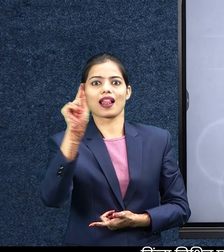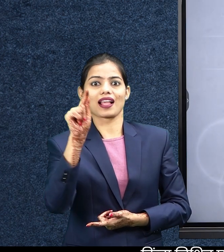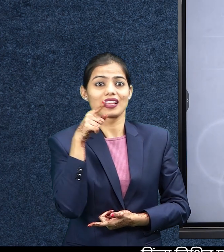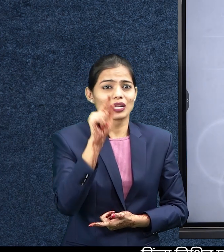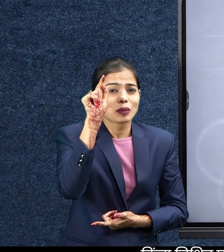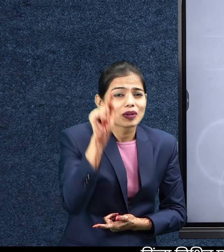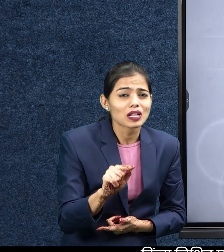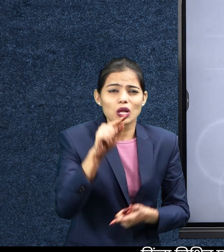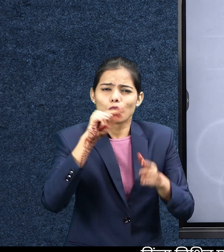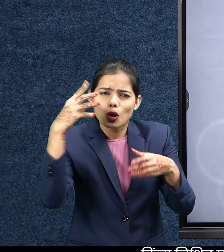आहे.